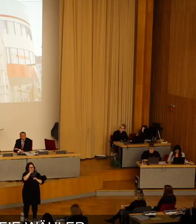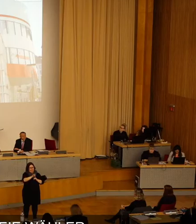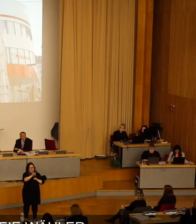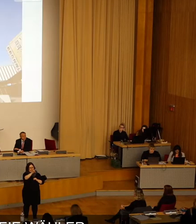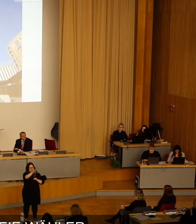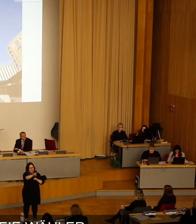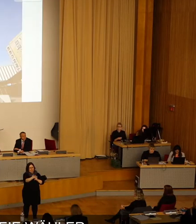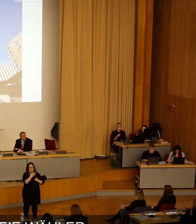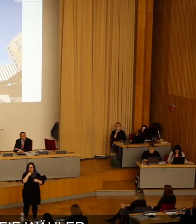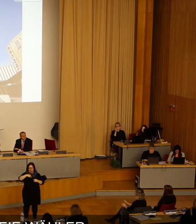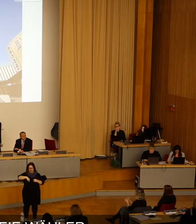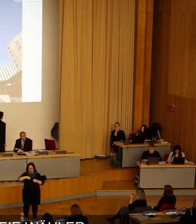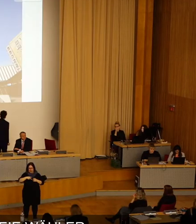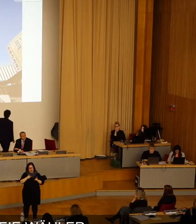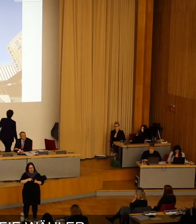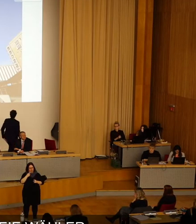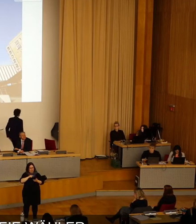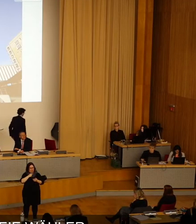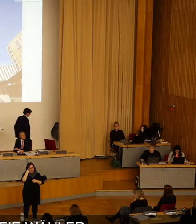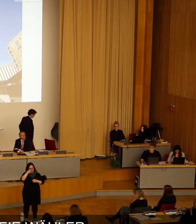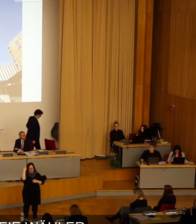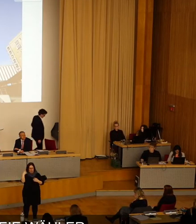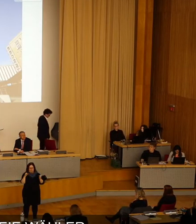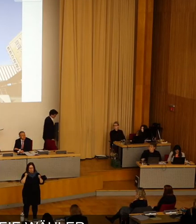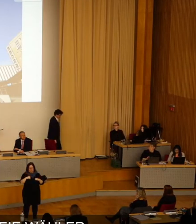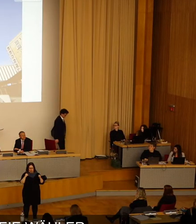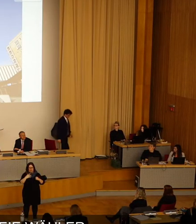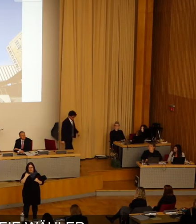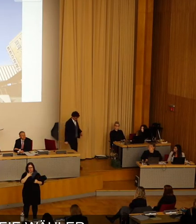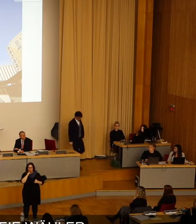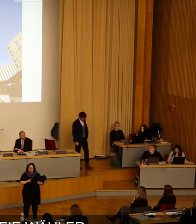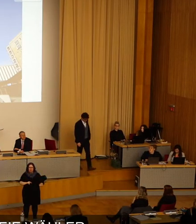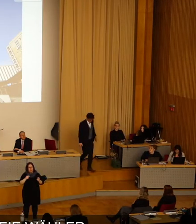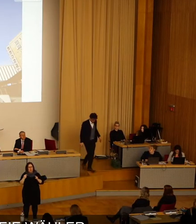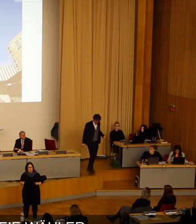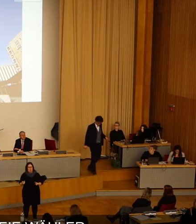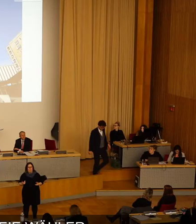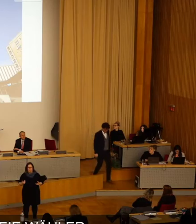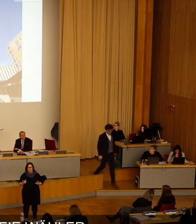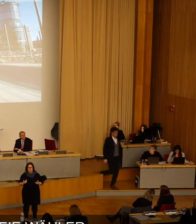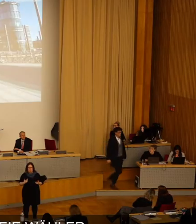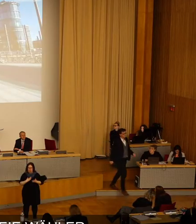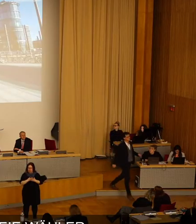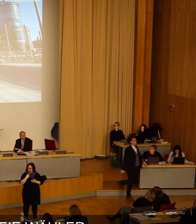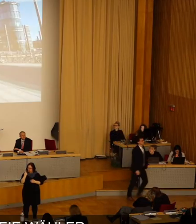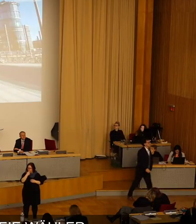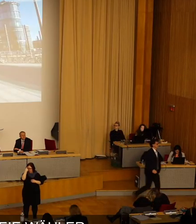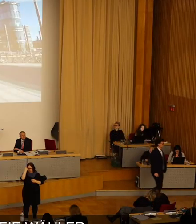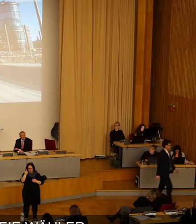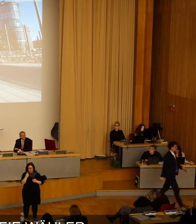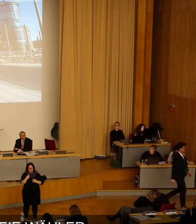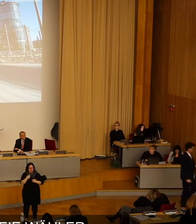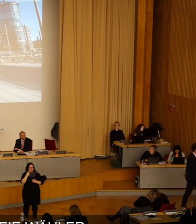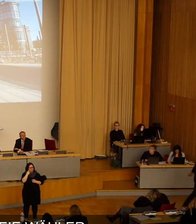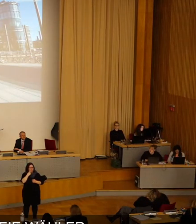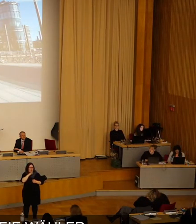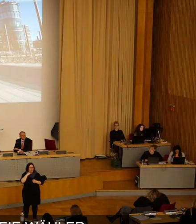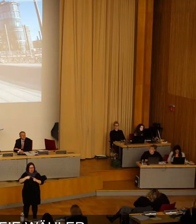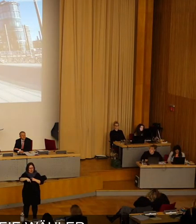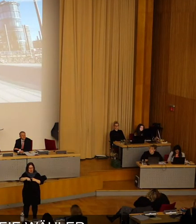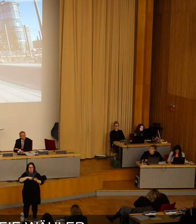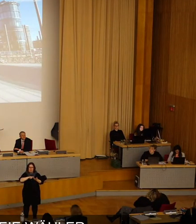des Stadtrates aus dem vergangenen Jahr endlich und schnell umgesetzt wird. Wir wissen alle, es stehen gerade sehr viele Planungen